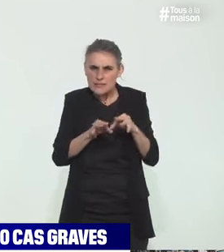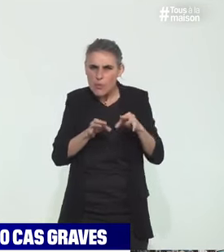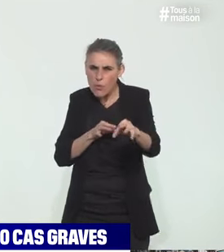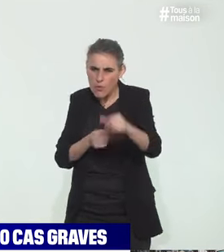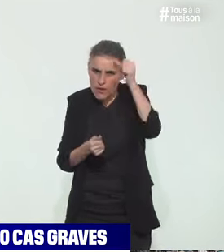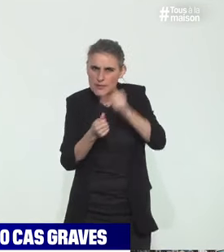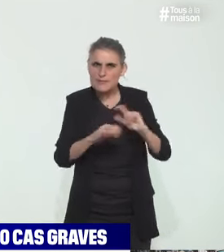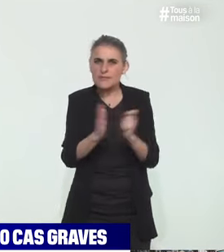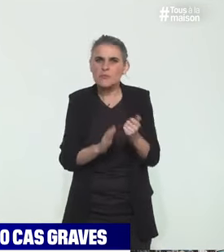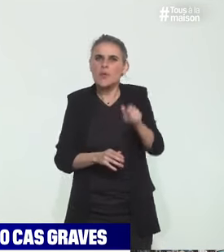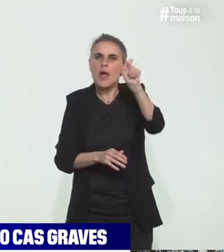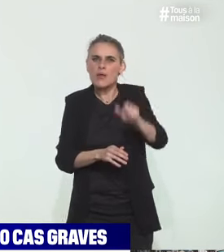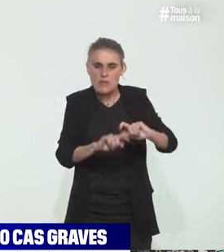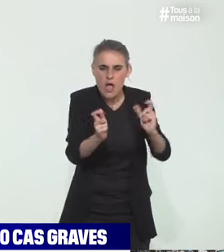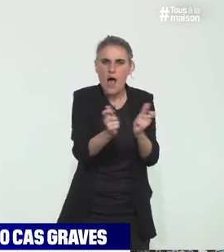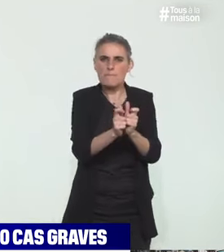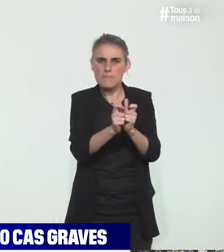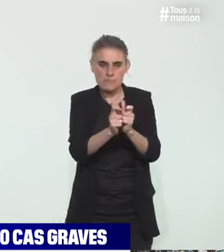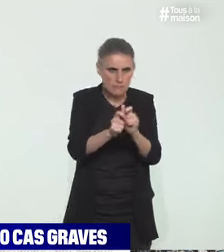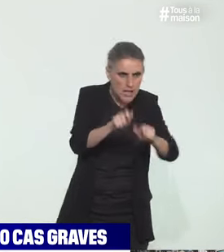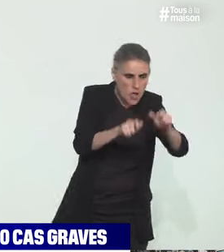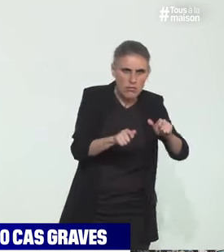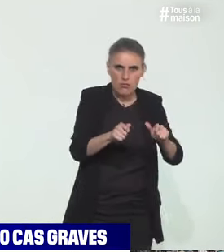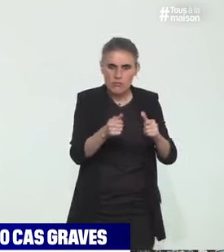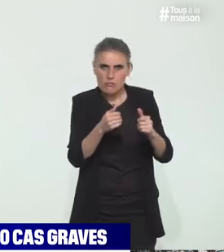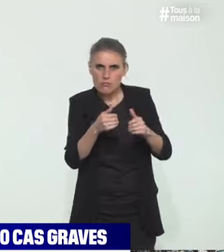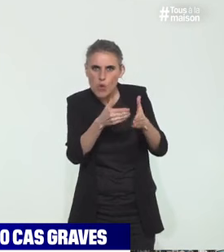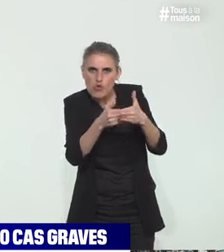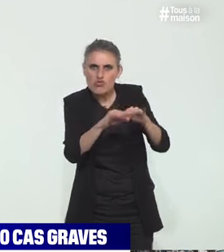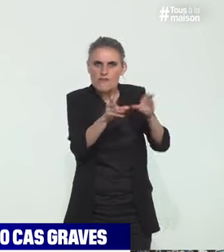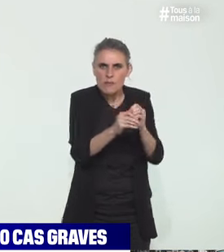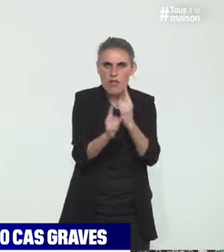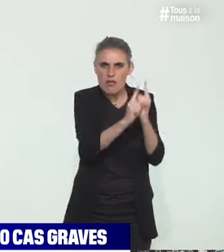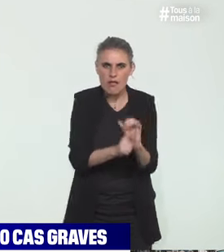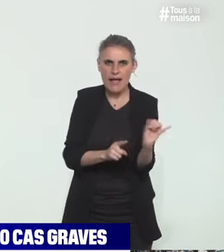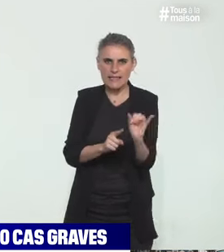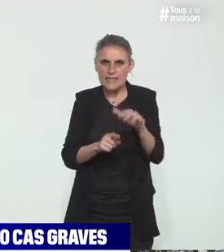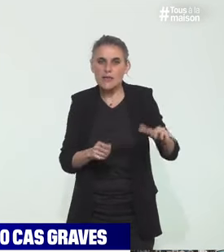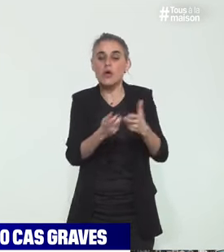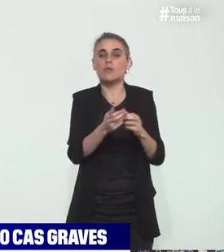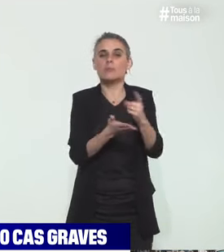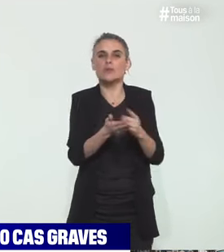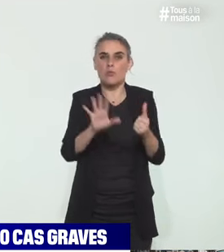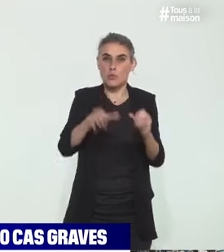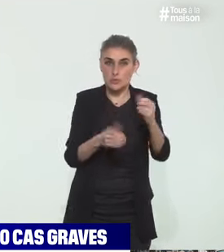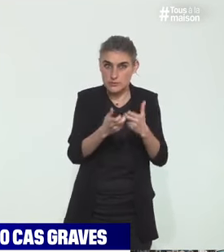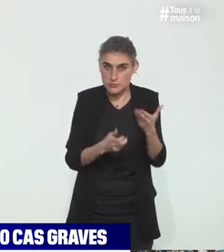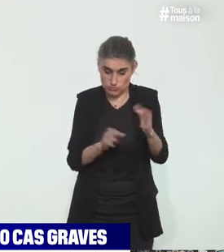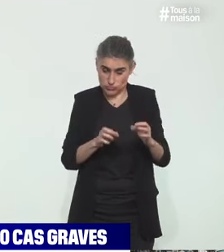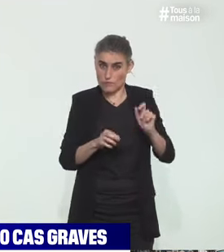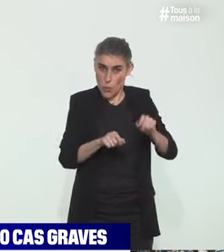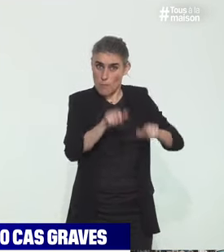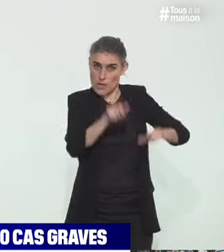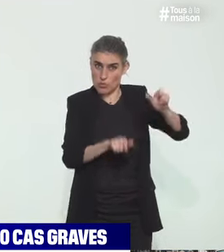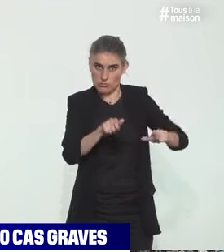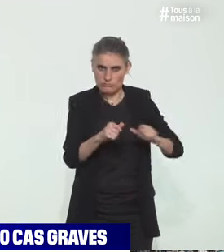rapidement les cas groupés des contamines de Montjoie ou des cas groupés aussi à Crépy-en-Valois. Il faut des brigades de terrain au